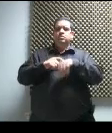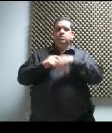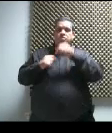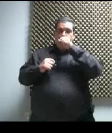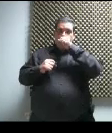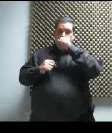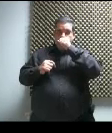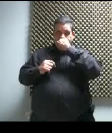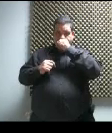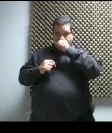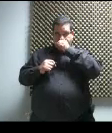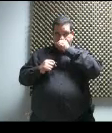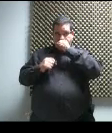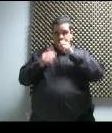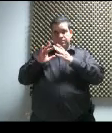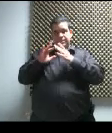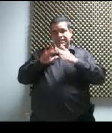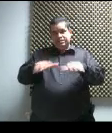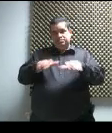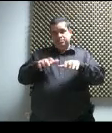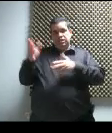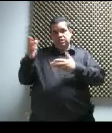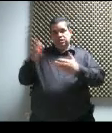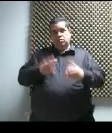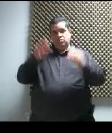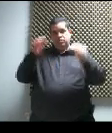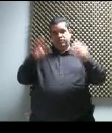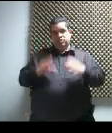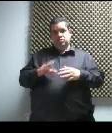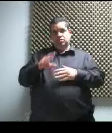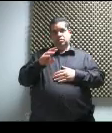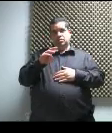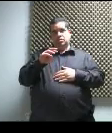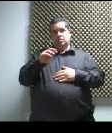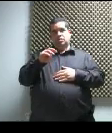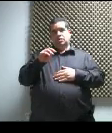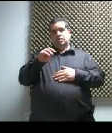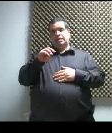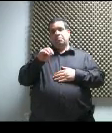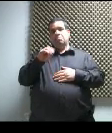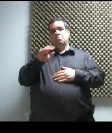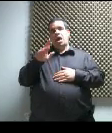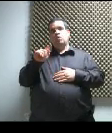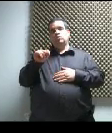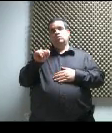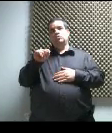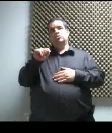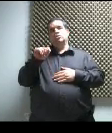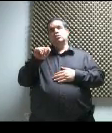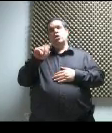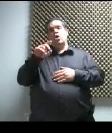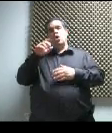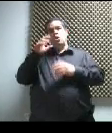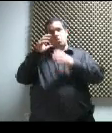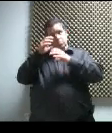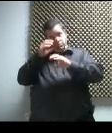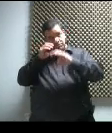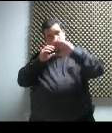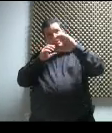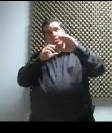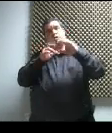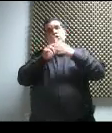la trajo un profesor de la Mont Doherty Earth Observatory. Y esto es una división de la Universidad de Columbia, en